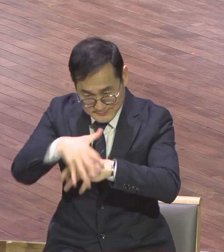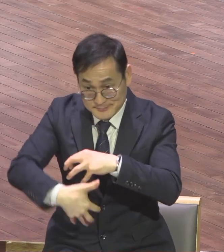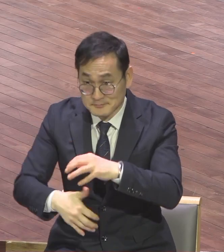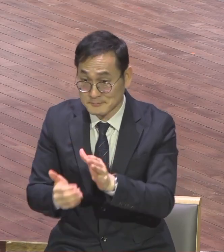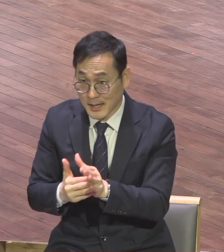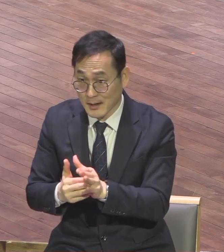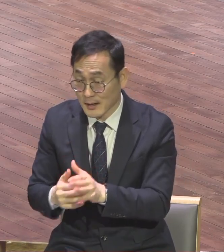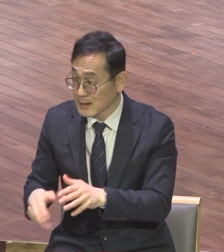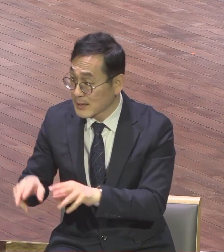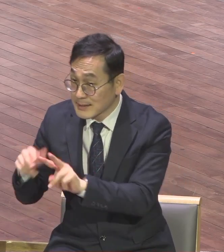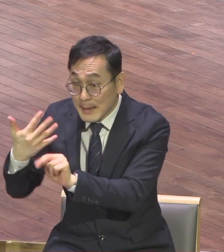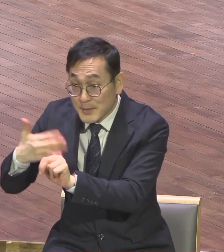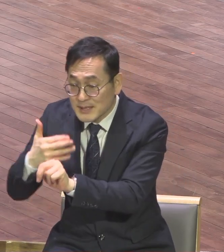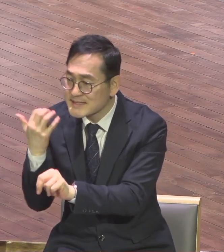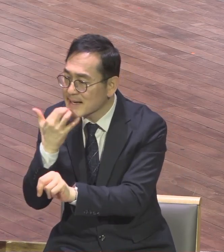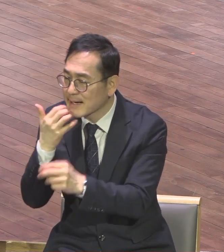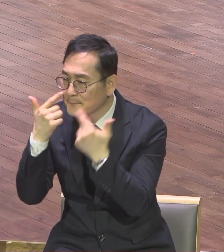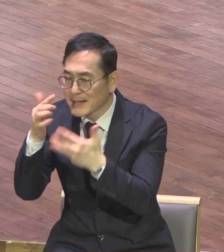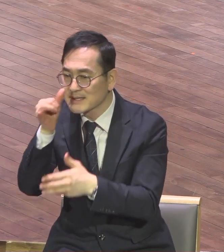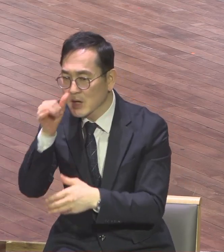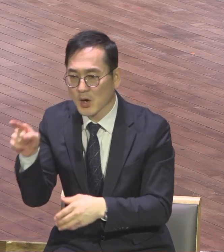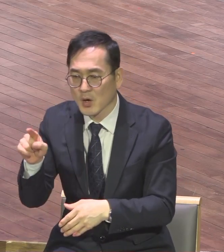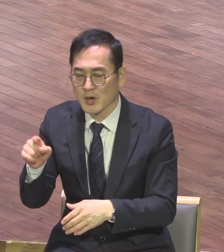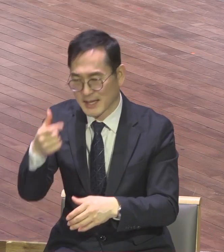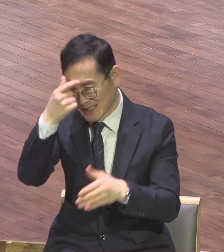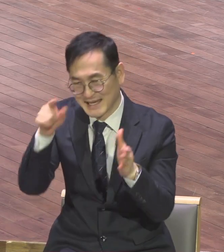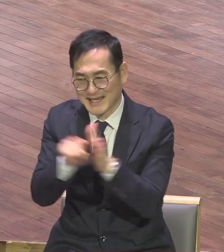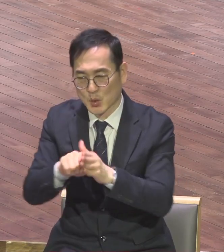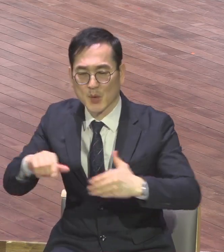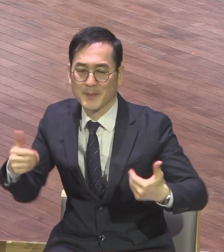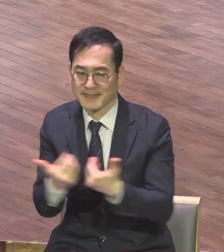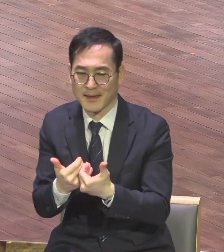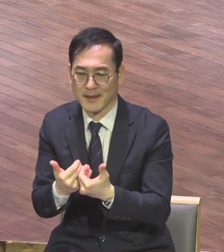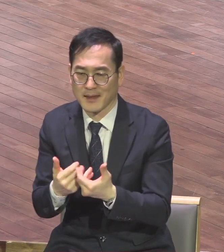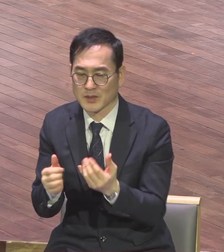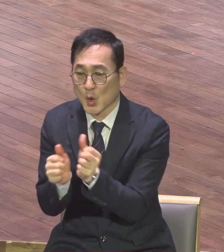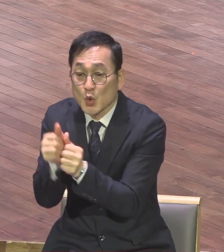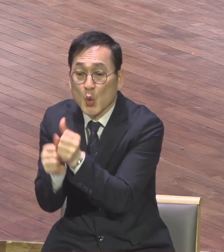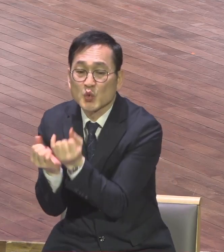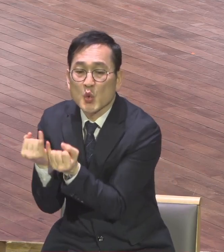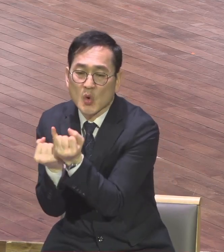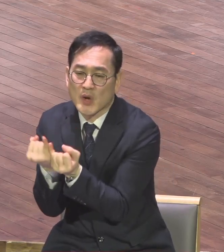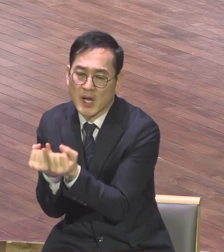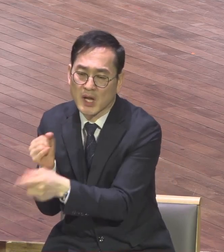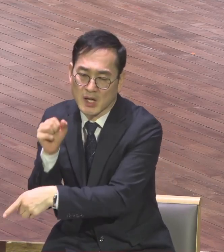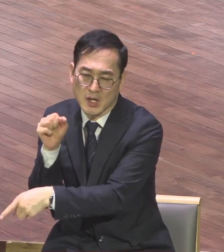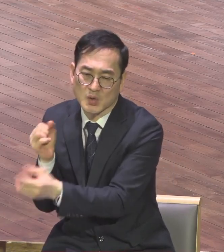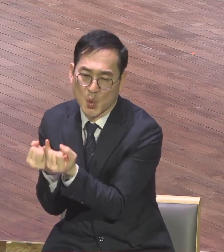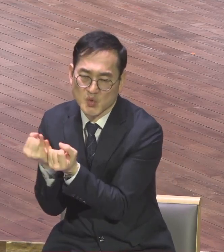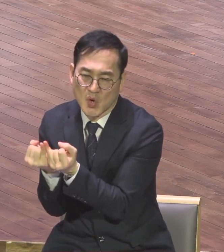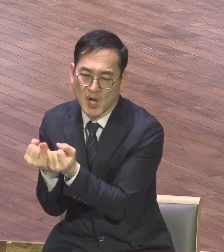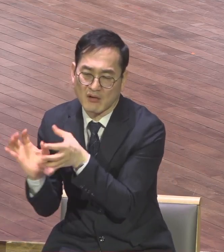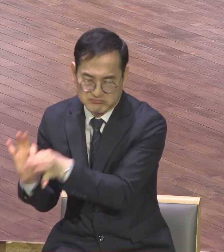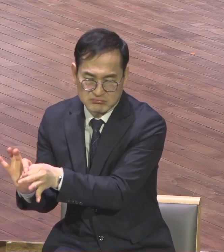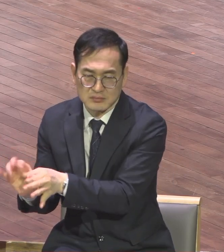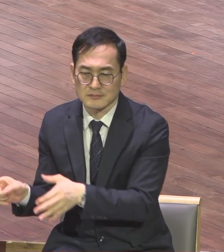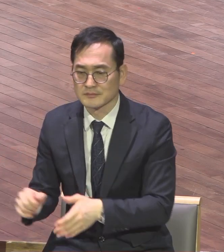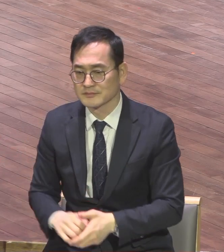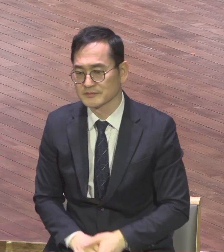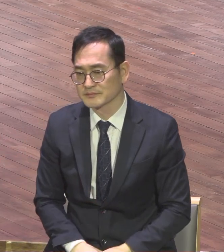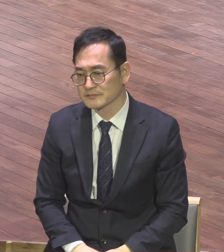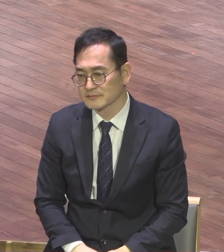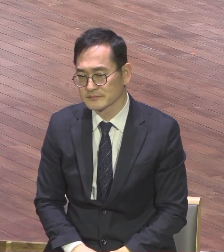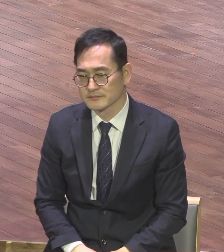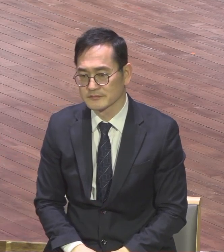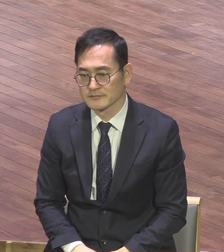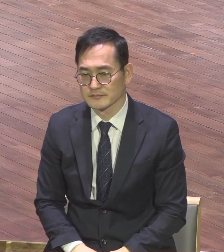분명한 색깔을 가지고 있는데 어떤 색깔이냐? 반기독교 친동성애 색깔입니다. 실제 영화 드라마 PD로 활동하고 있는